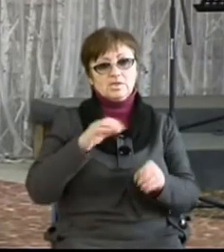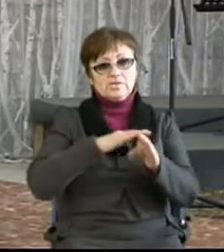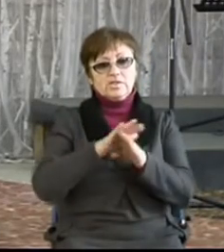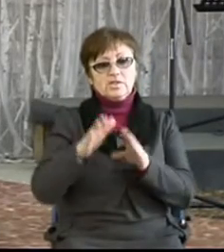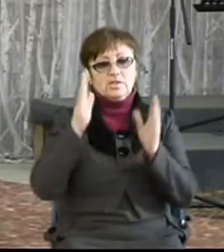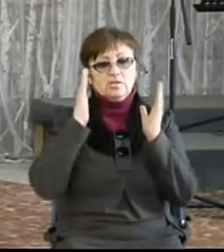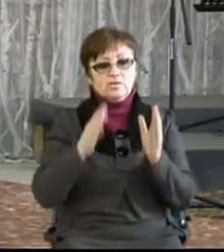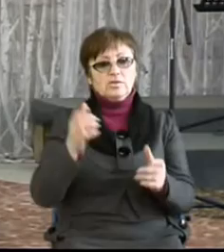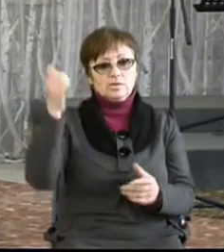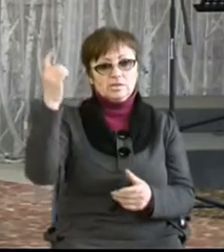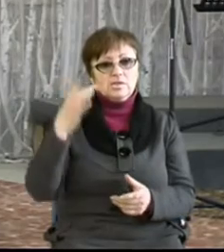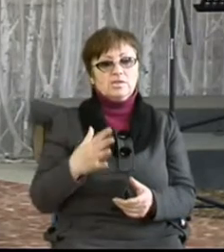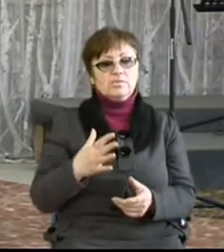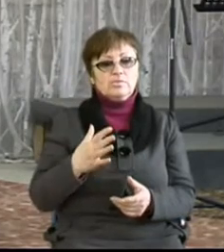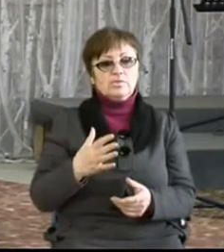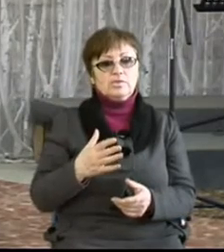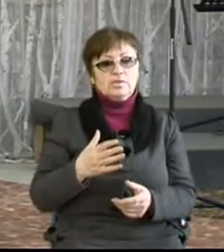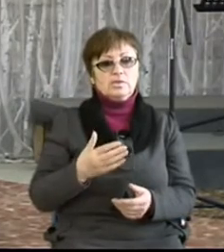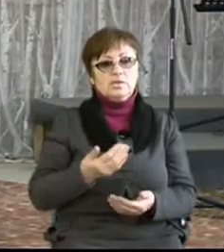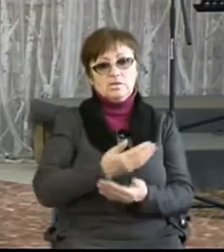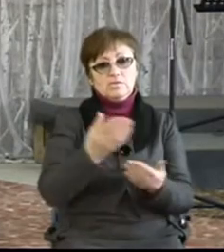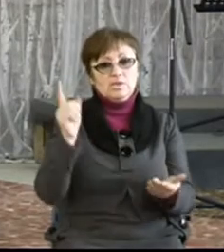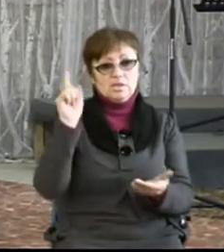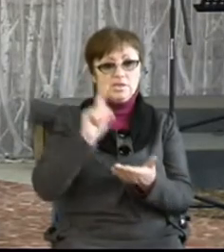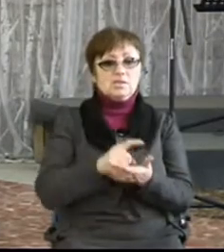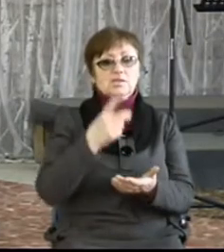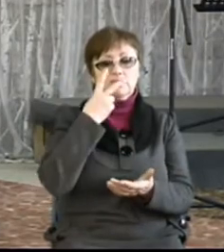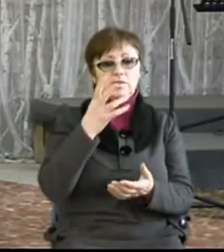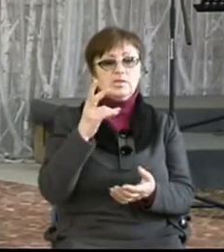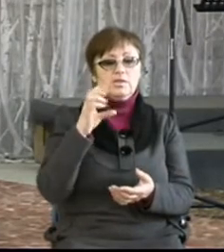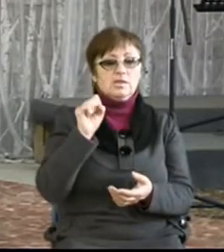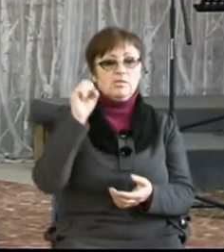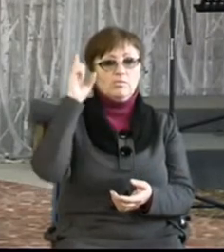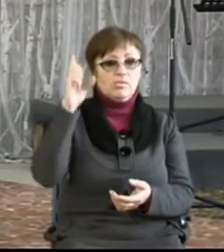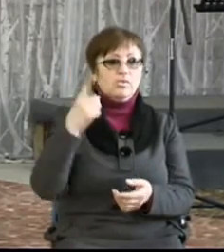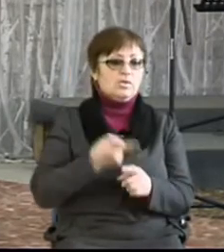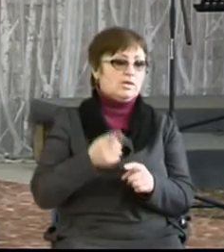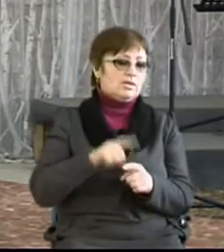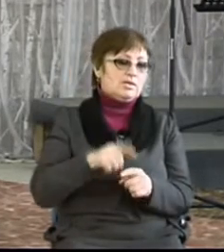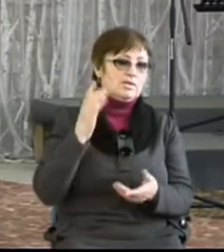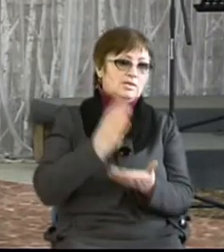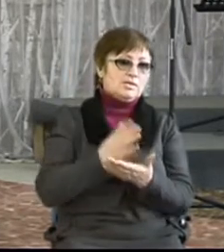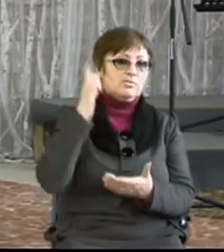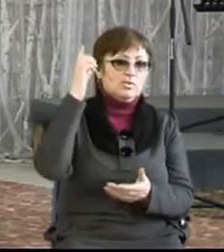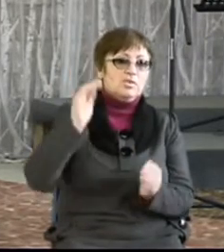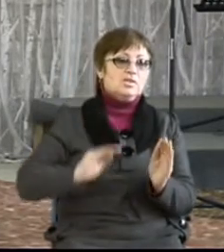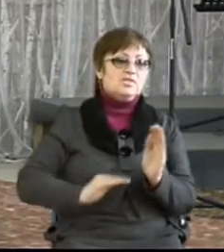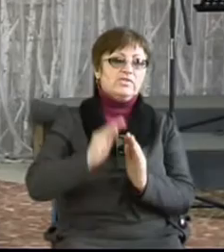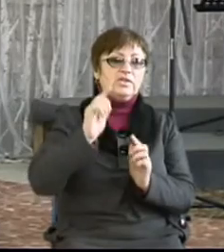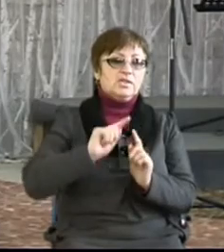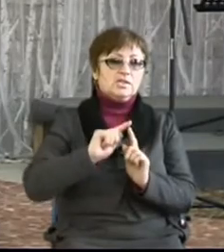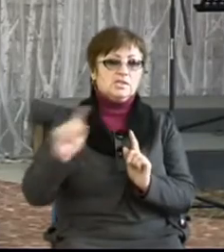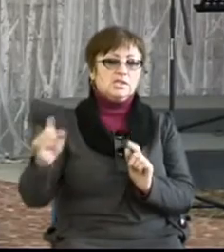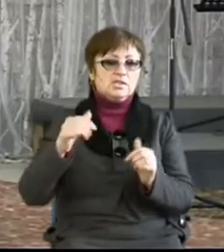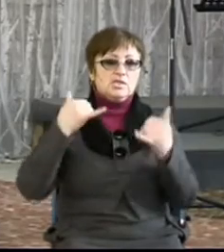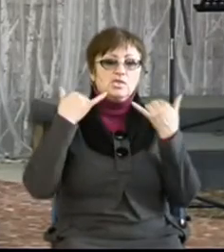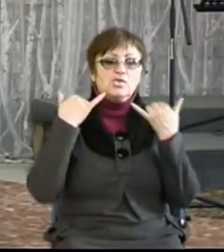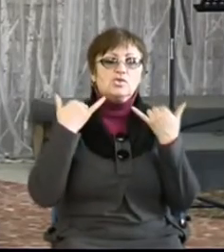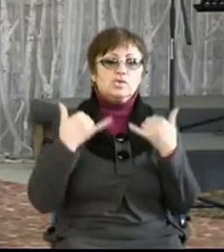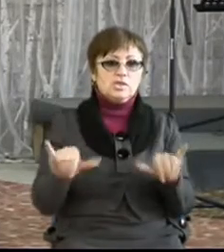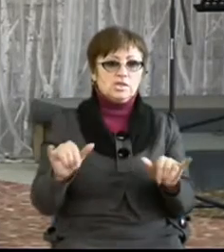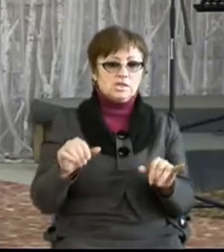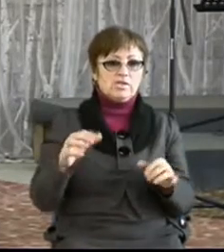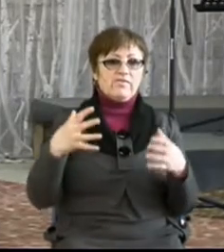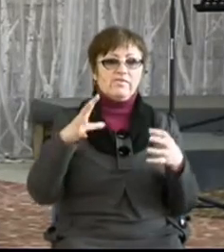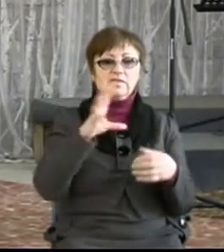эту вещь только мог совершить Господь. И вот так мы тоже должны смотреть на Бога, что это есть Бог сверхъестественного, чудесного, что